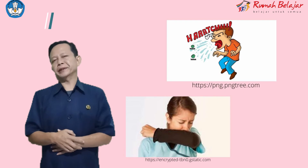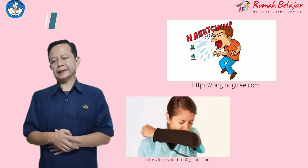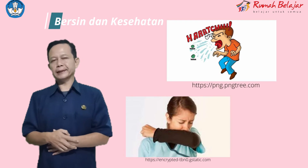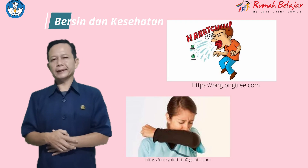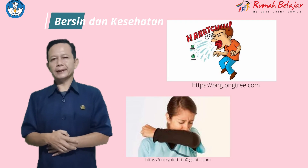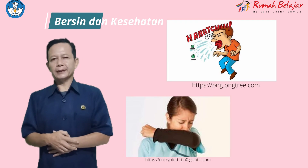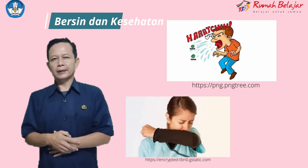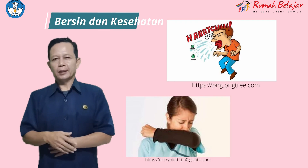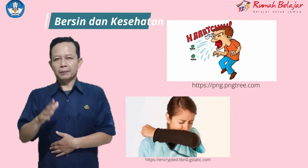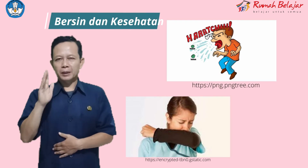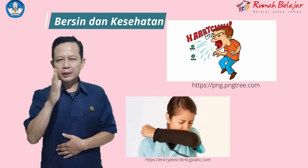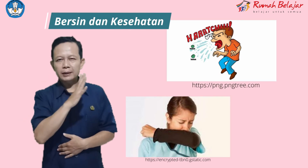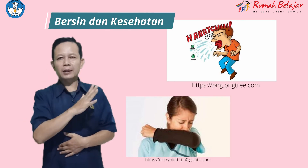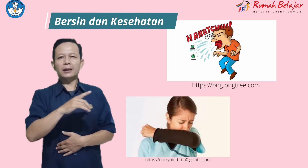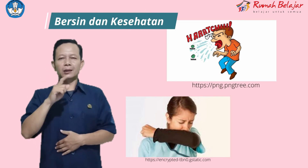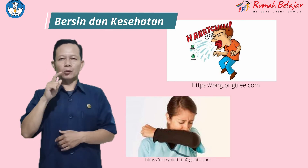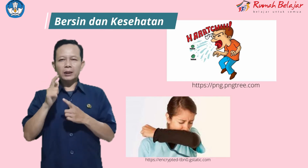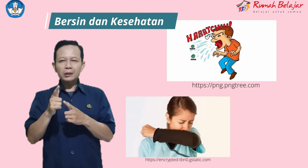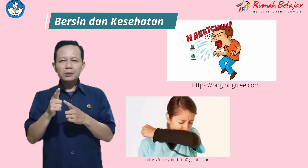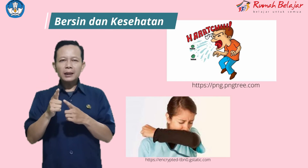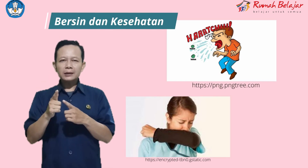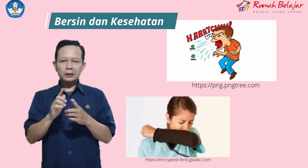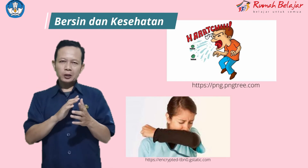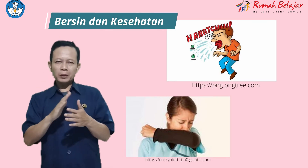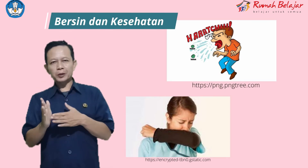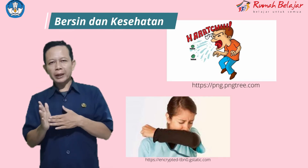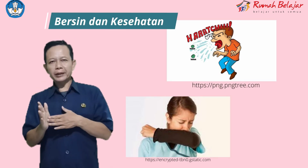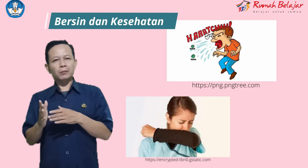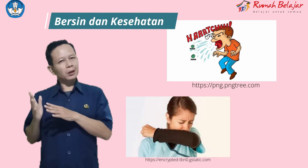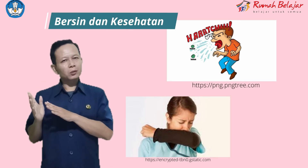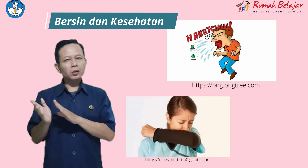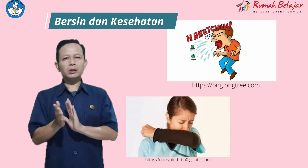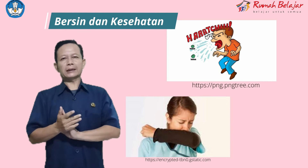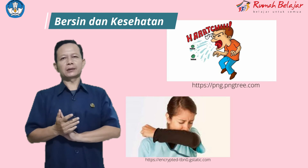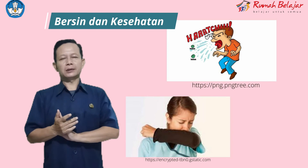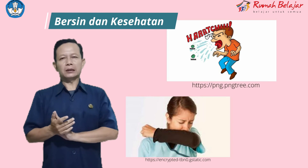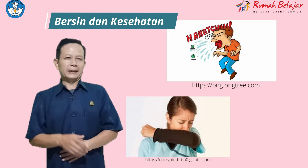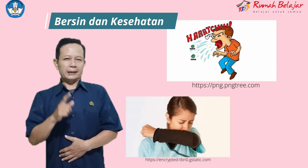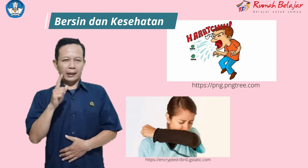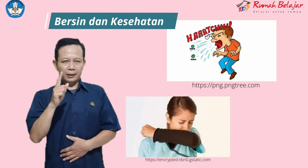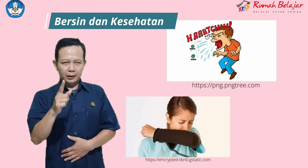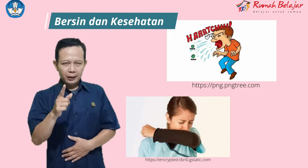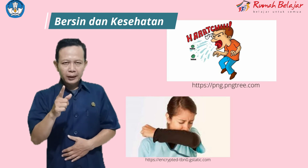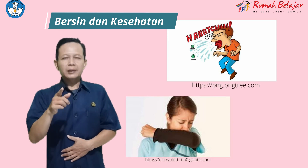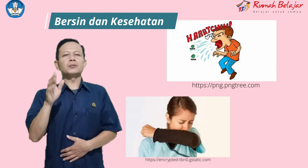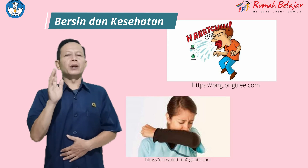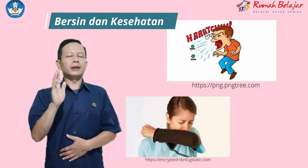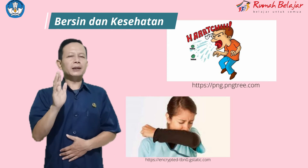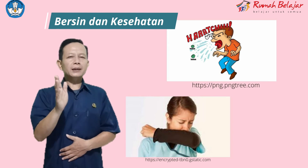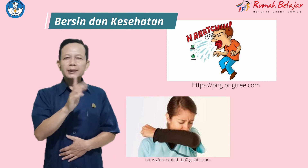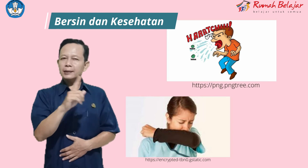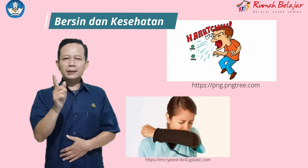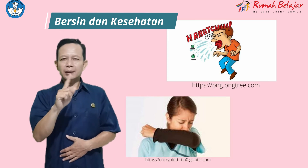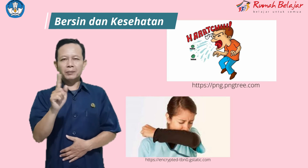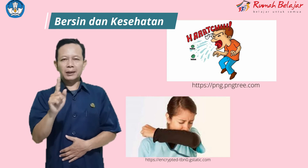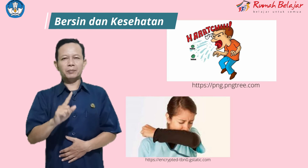suatu penyakit. Bersin adalah keluarnya udara secara tiba-tiba yang mengandung kotoran. Jadi,